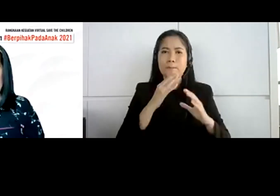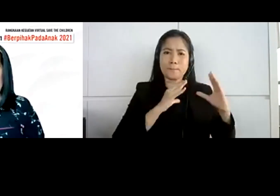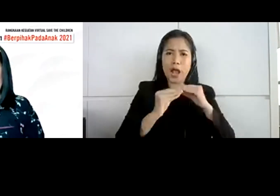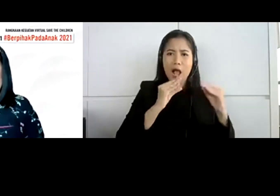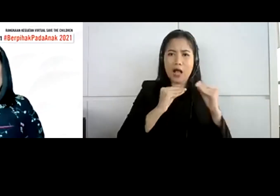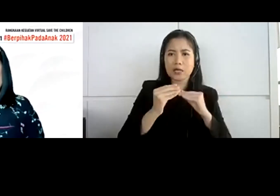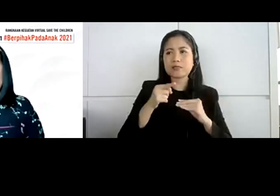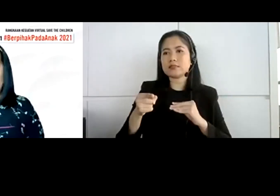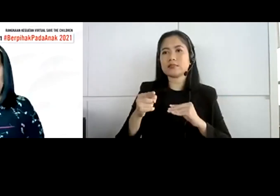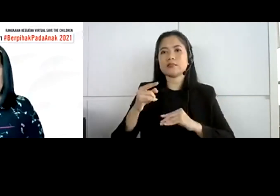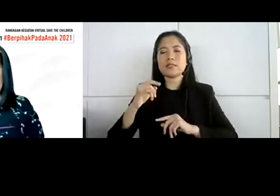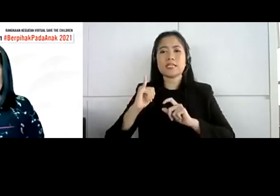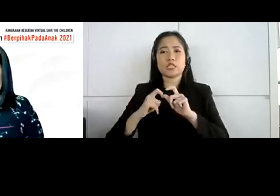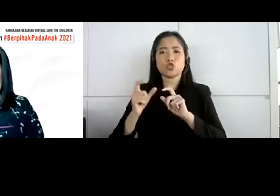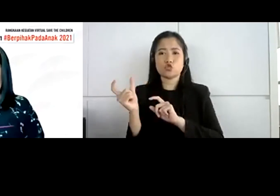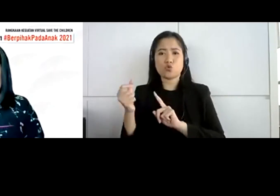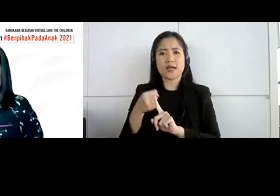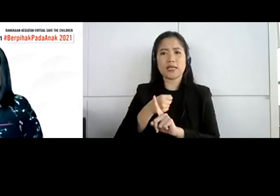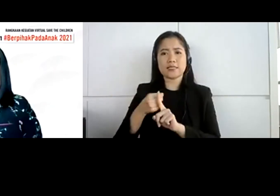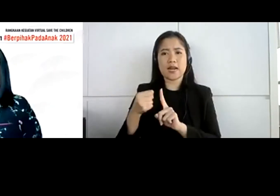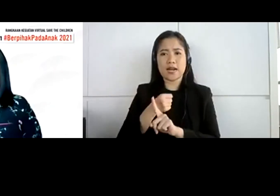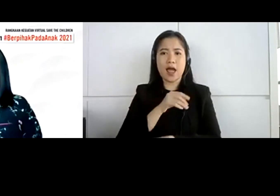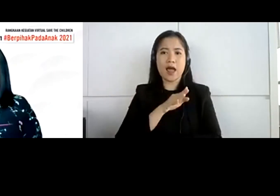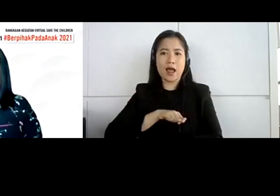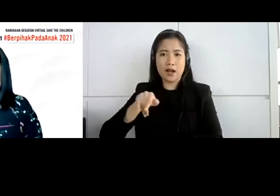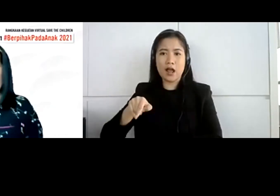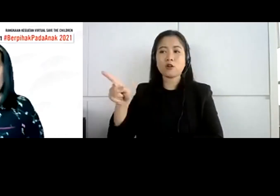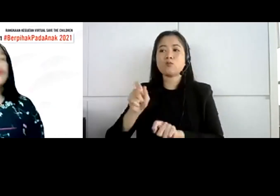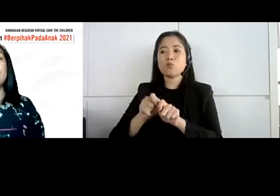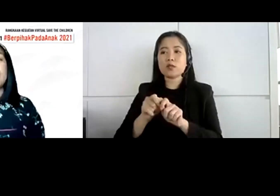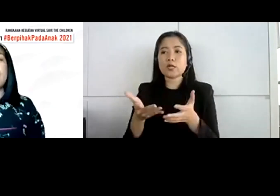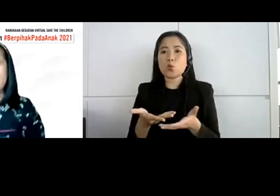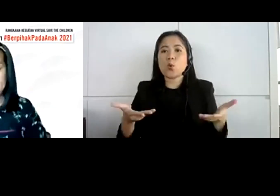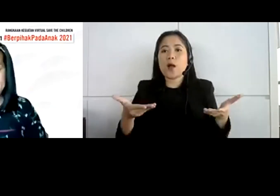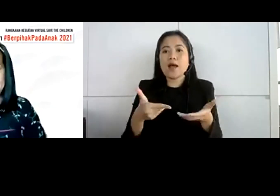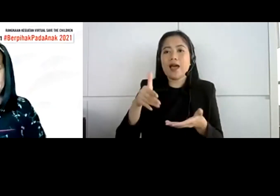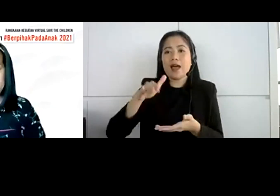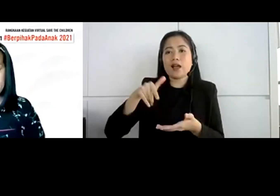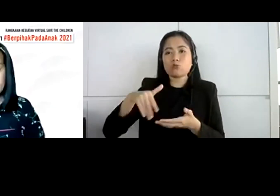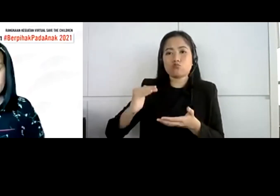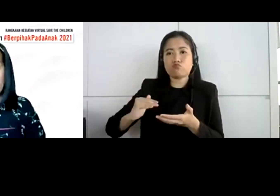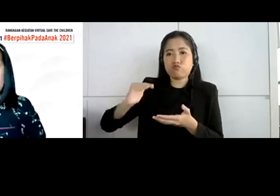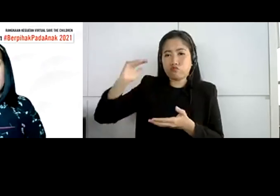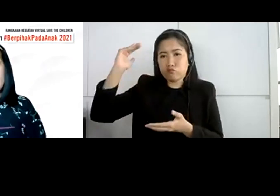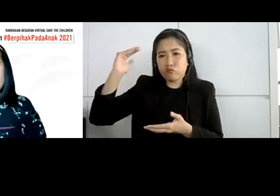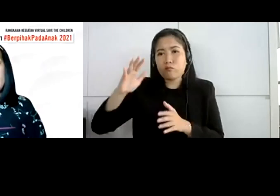pada anak dan upaya menciptakan lingkungan yang aman untuk anak bertumbuh dan berkembang.